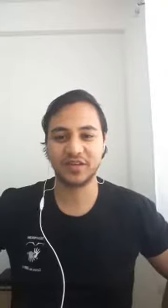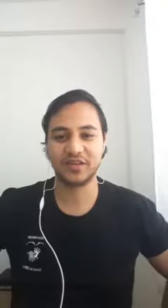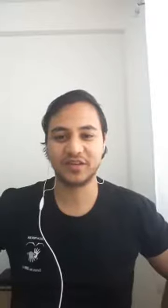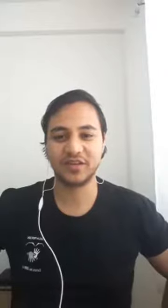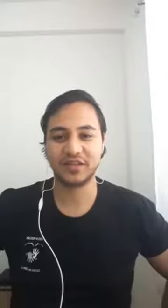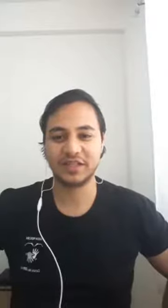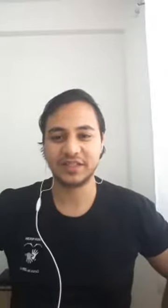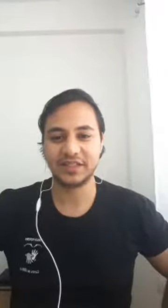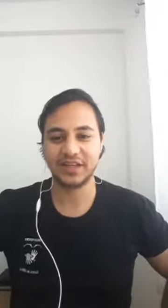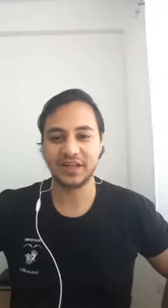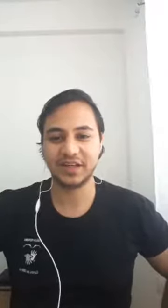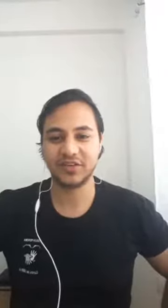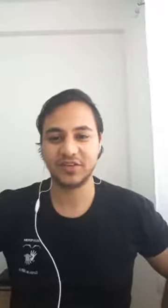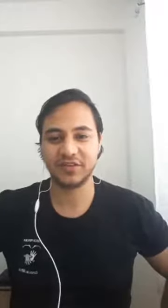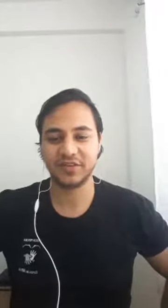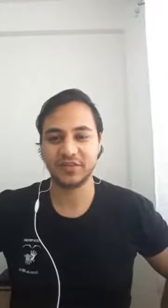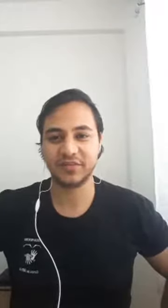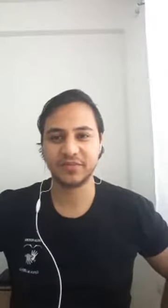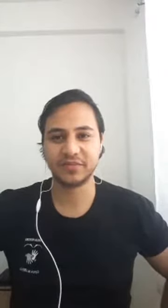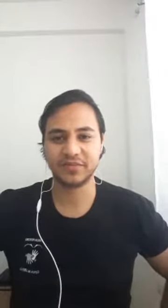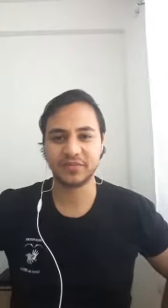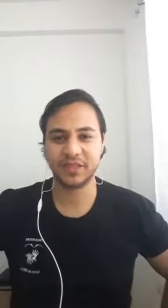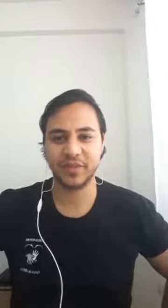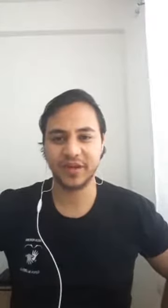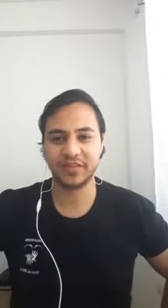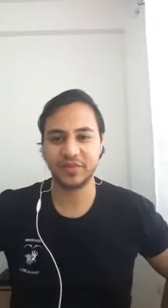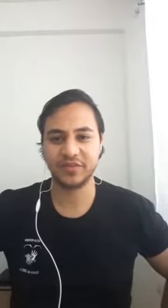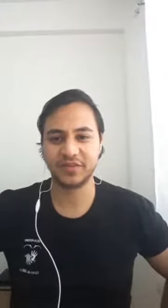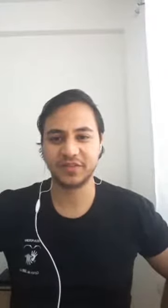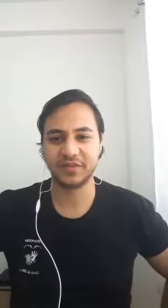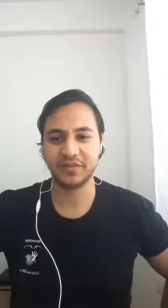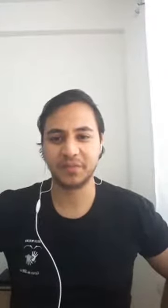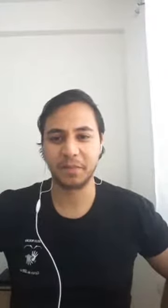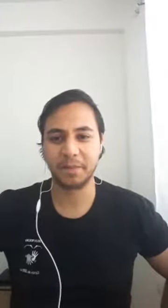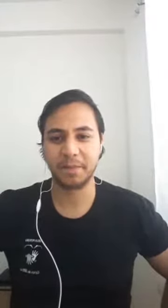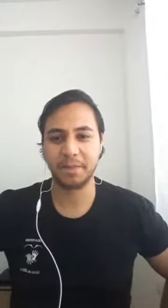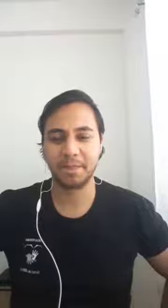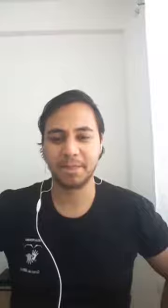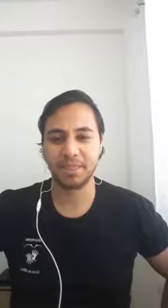aqui daí a solicitação. Se aparece para você.